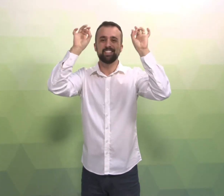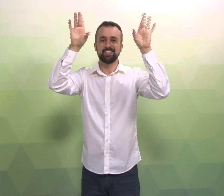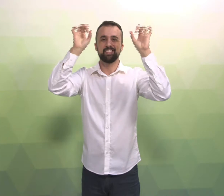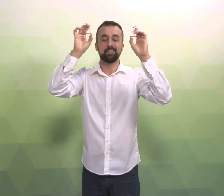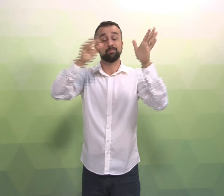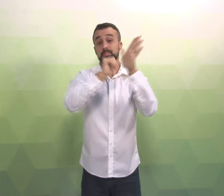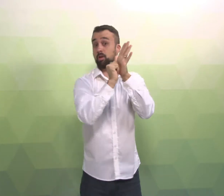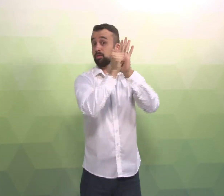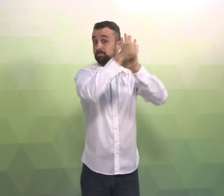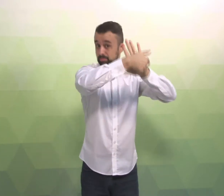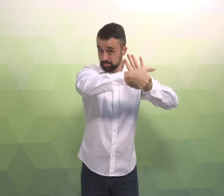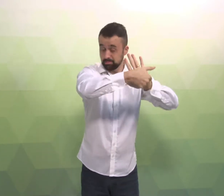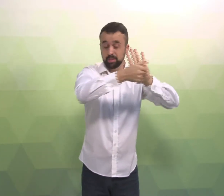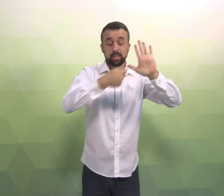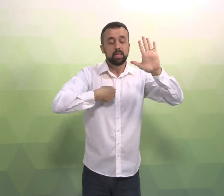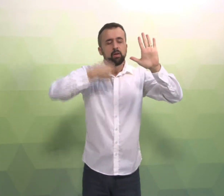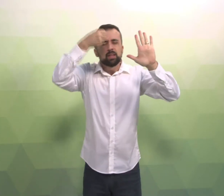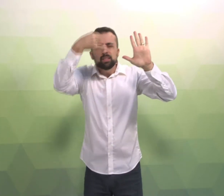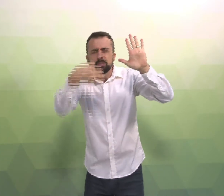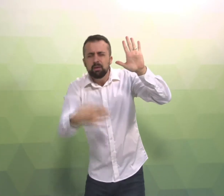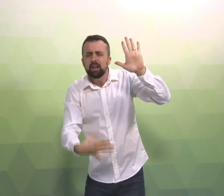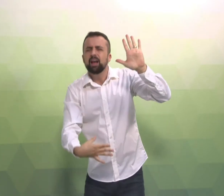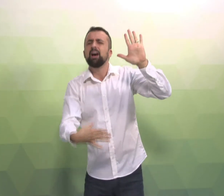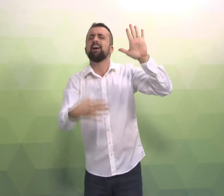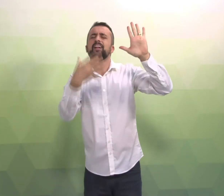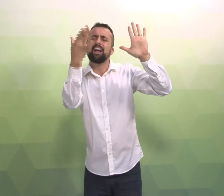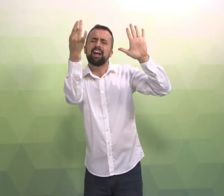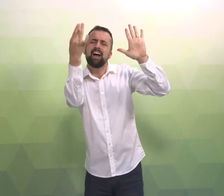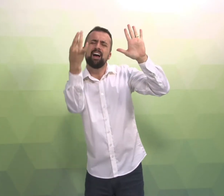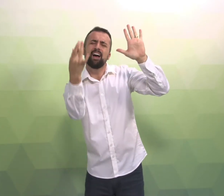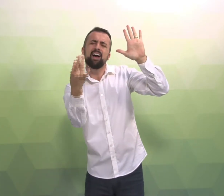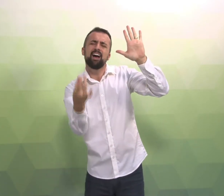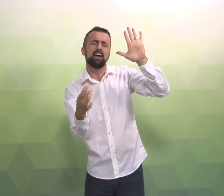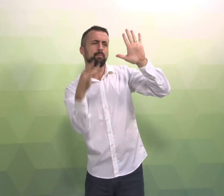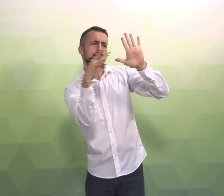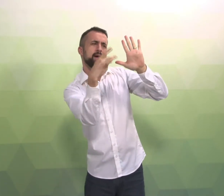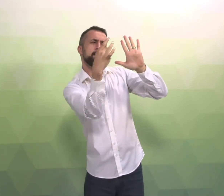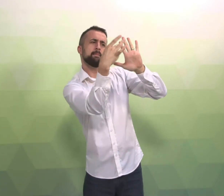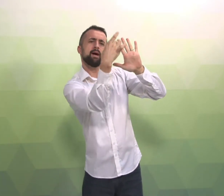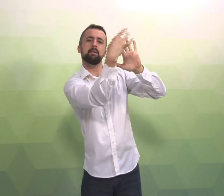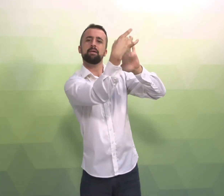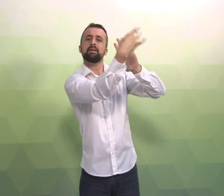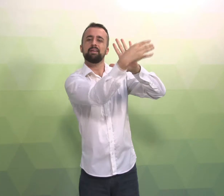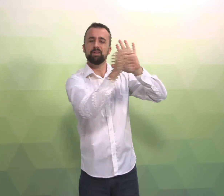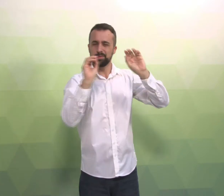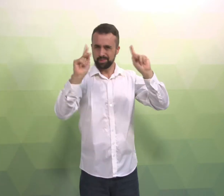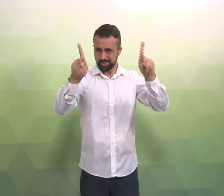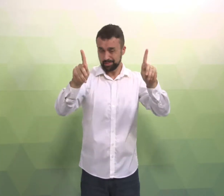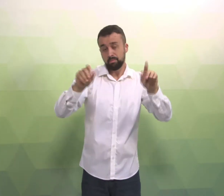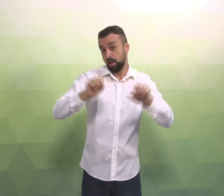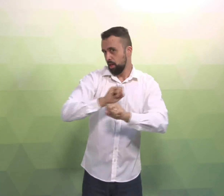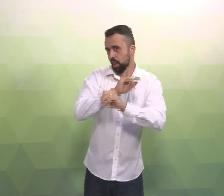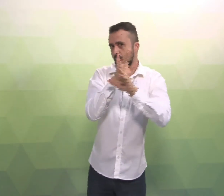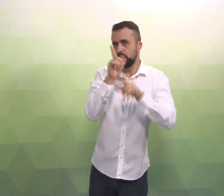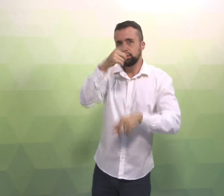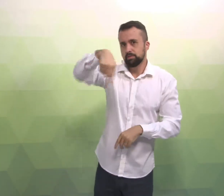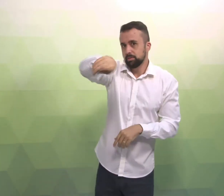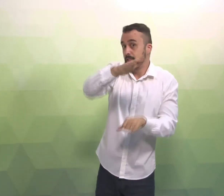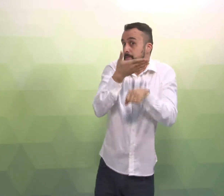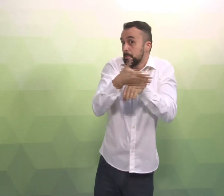videoaula 3, nosso tema especial serão os parâmetros, e eu explicarei em detalhes cada um